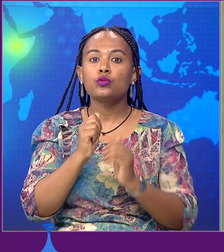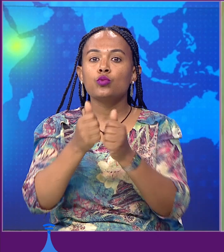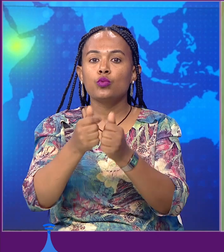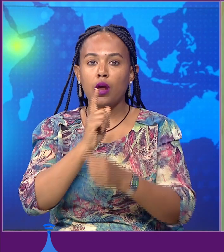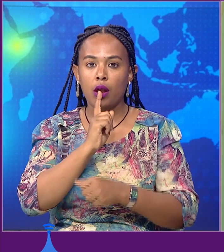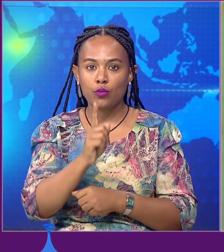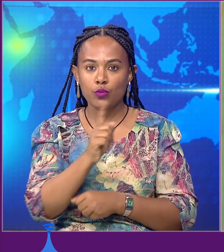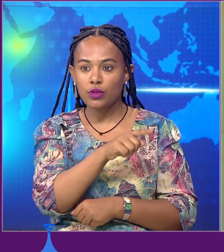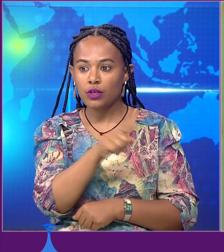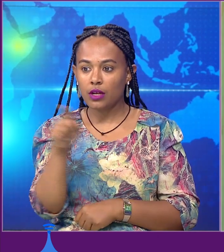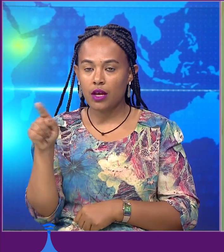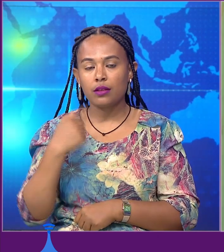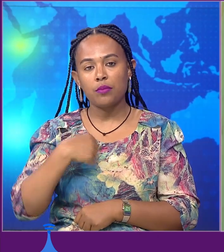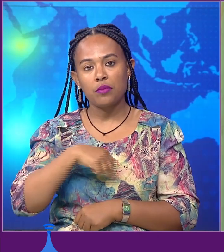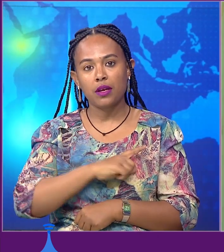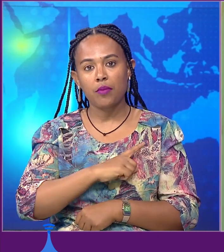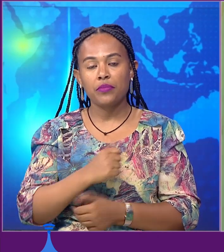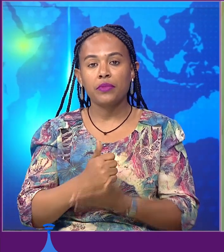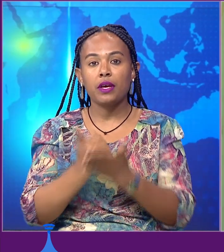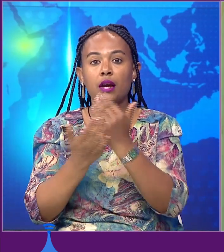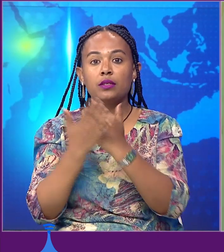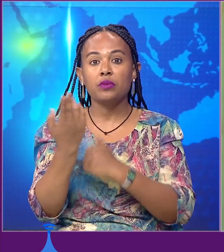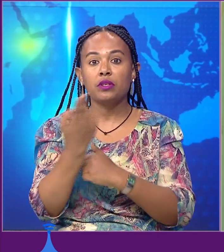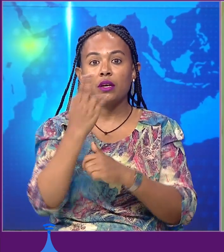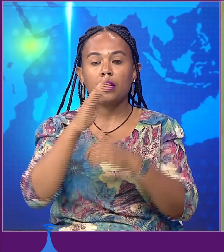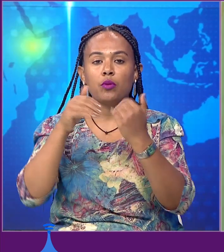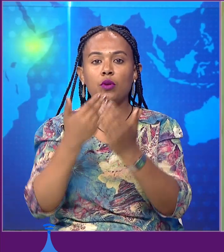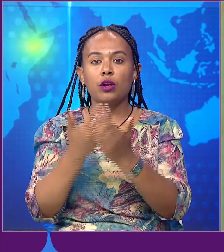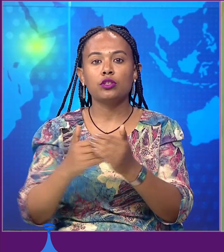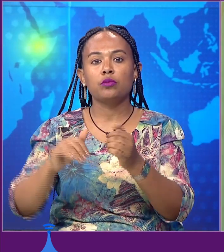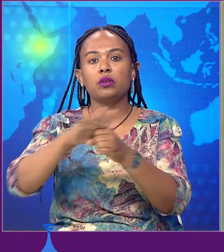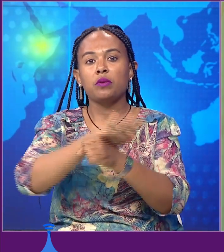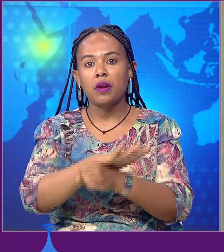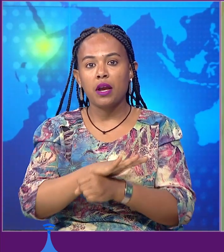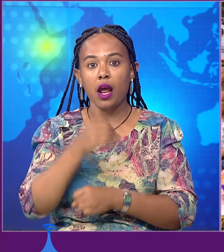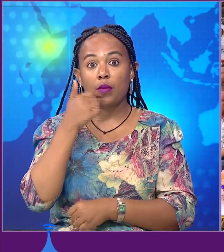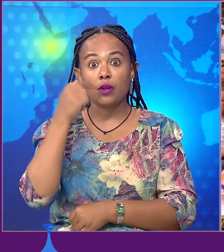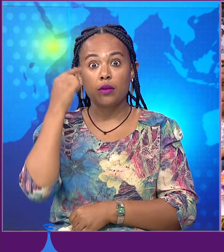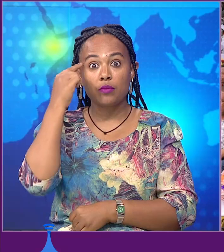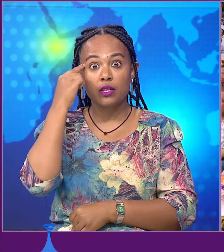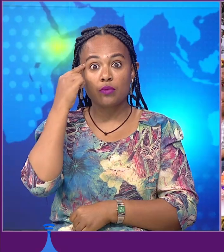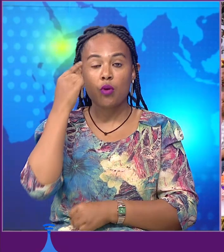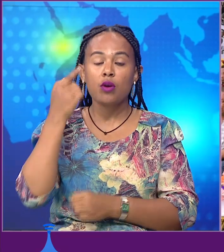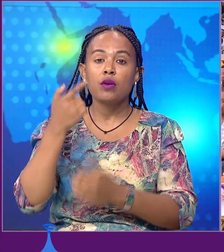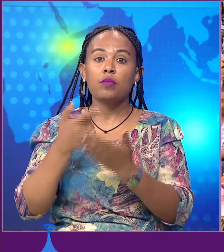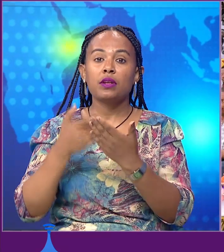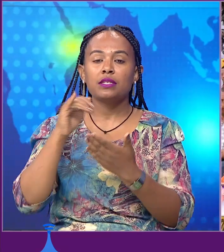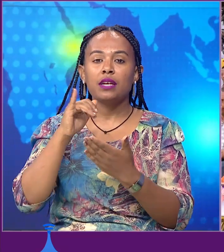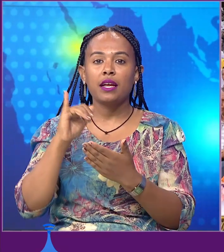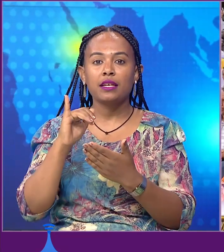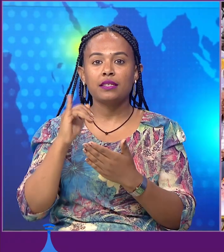ስጦታችን ነው። የእናንተም የኛም ተጋግዘን ብንጠቀም ለሁላችን ይበቃናል ብላ ነው የምታስበው። እንግዲህ በዚህ አይነት